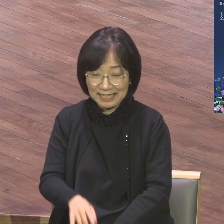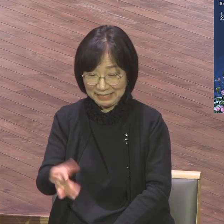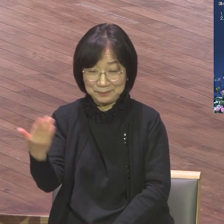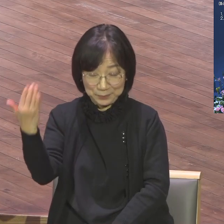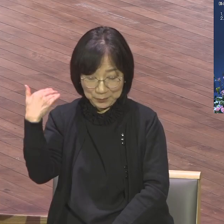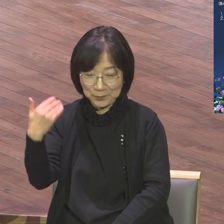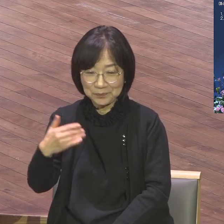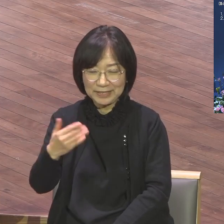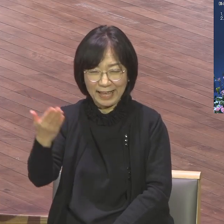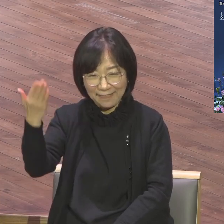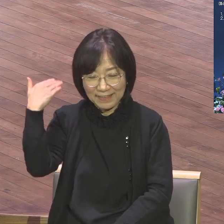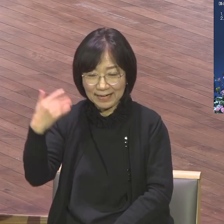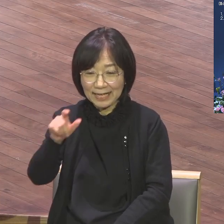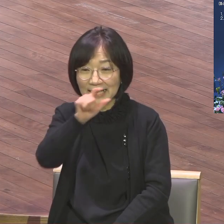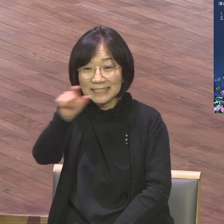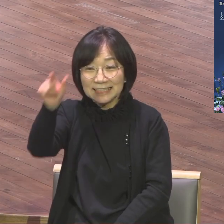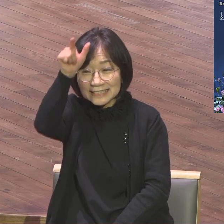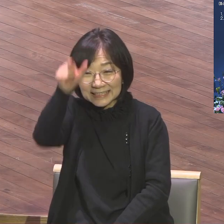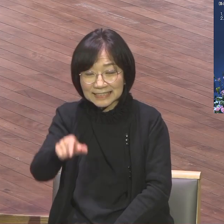갈라지냐?